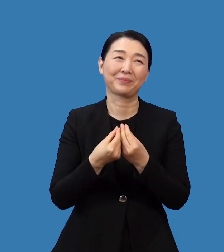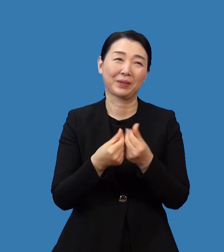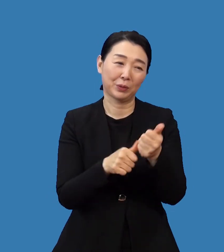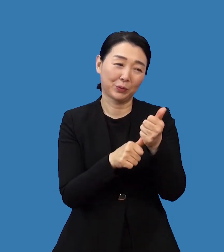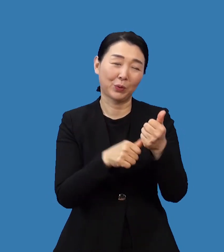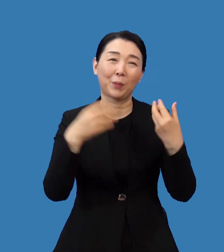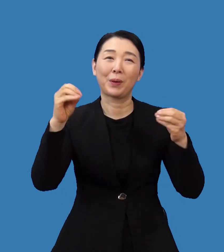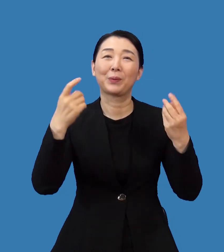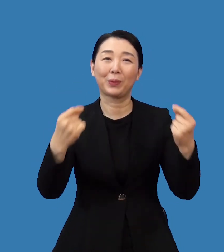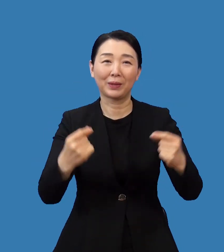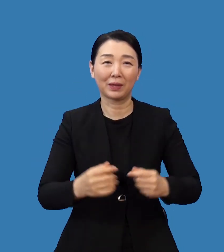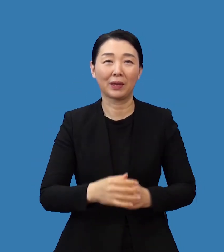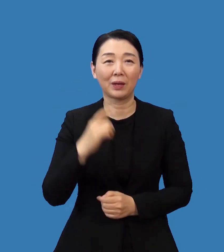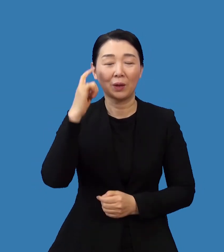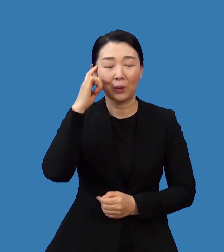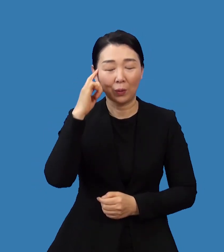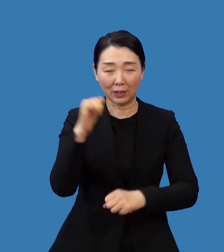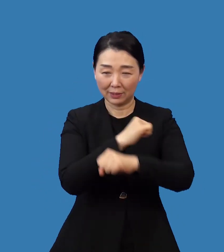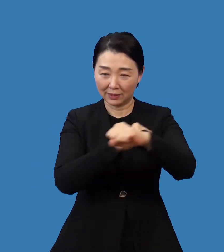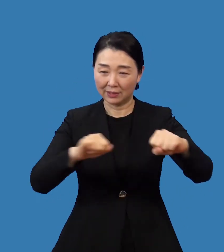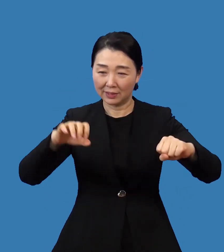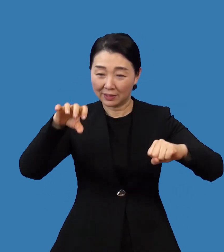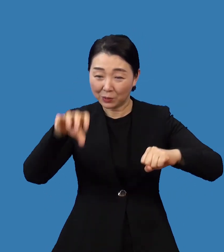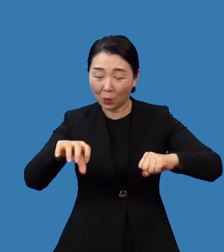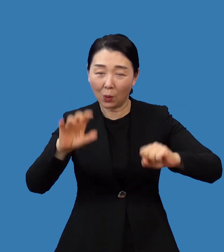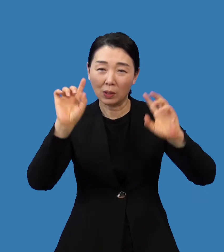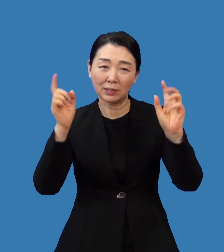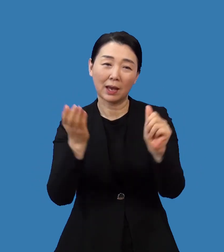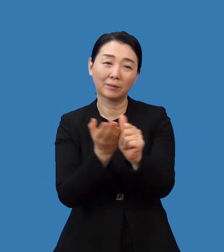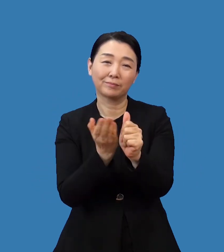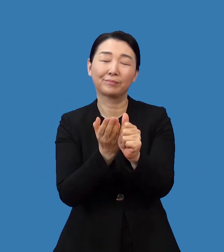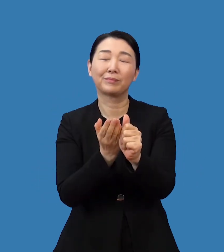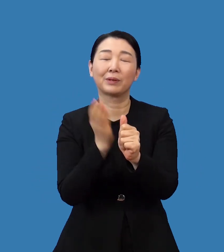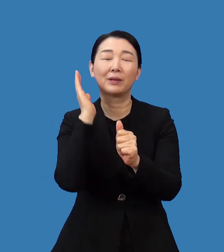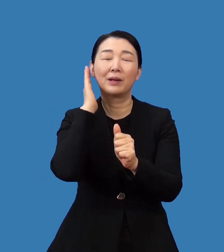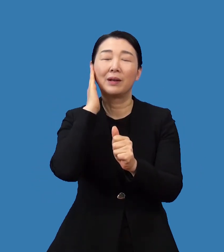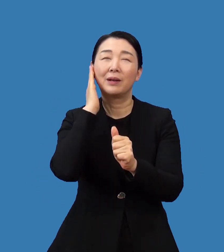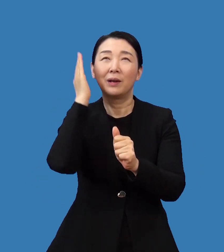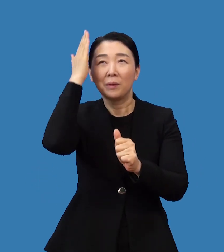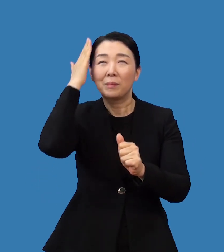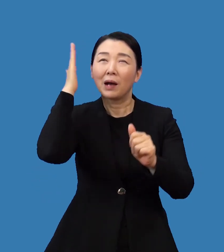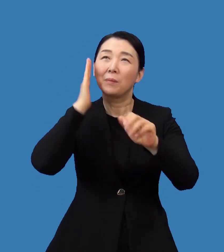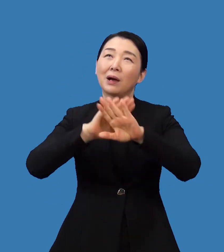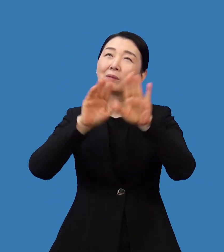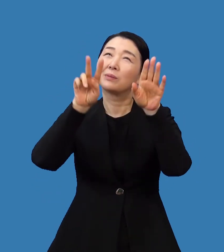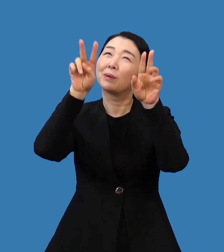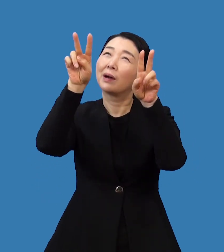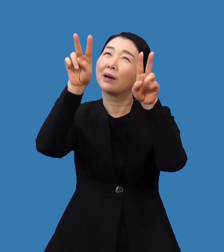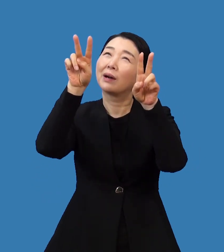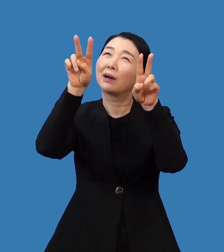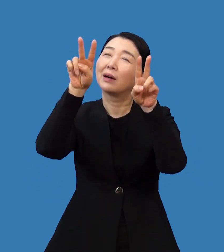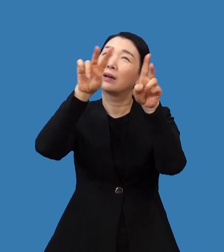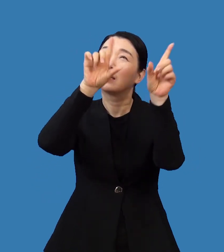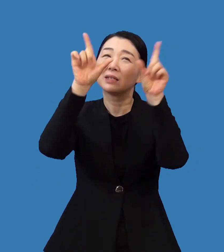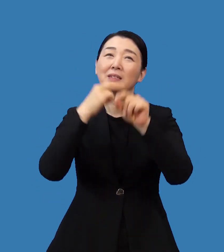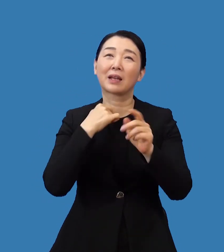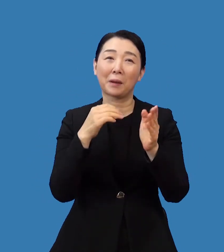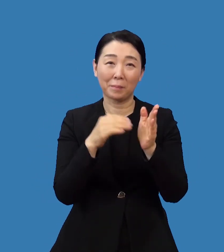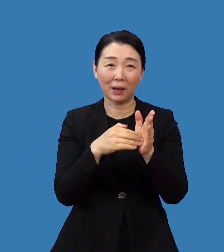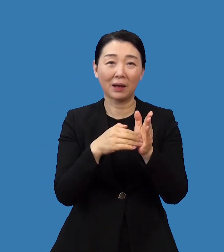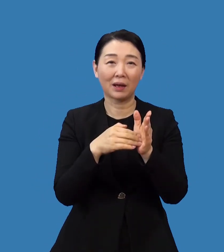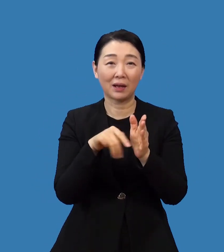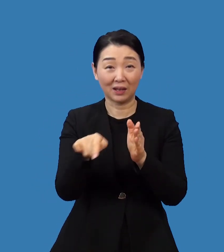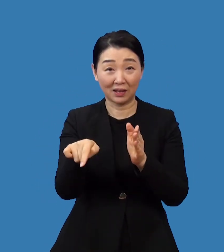등극합니다. 들에서 양을 치며 밤하늘을 올려다보면서 살아왔던 단순한